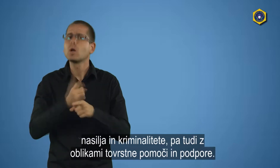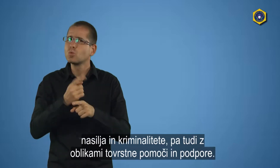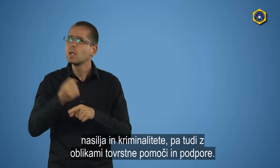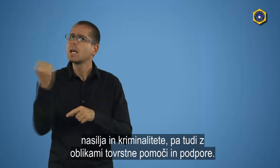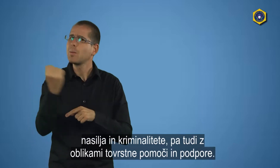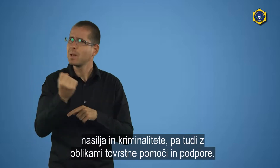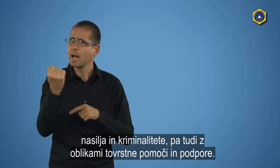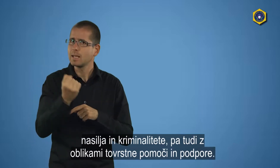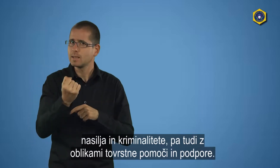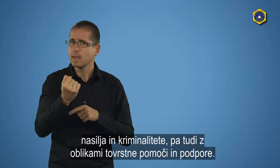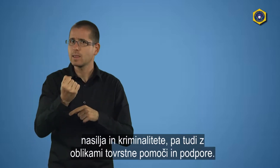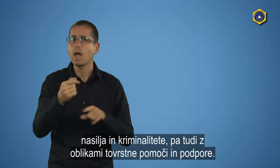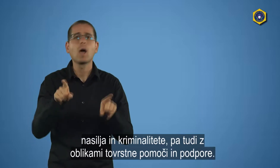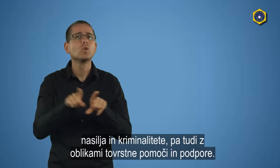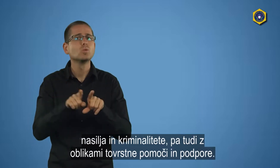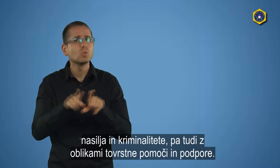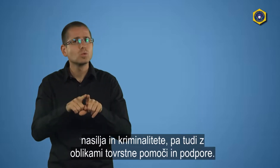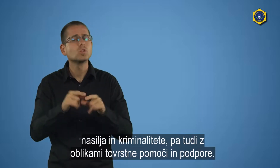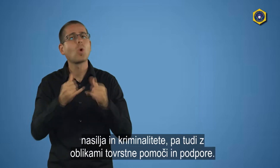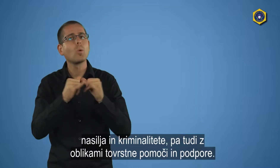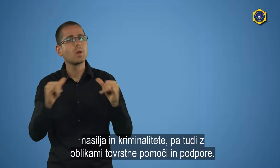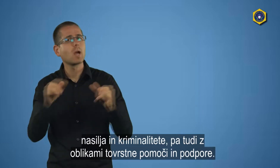oblikami tovrstne pomoči in podpore.